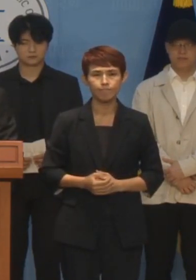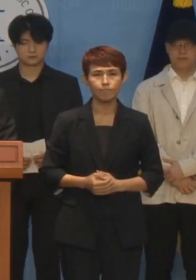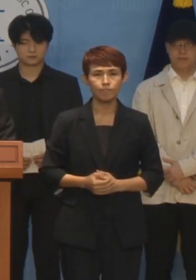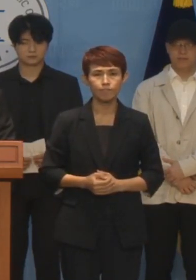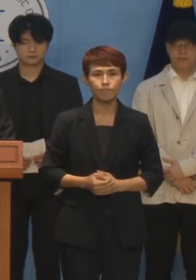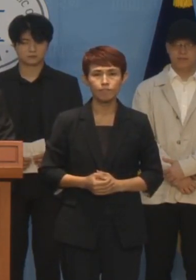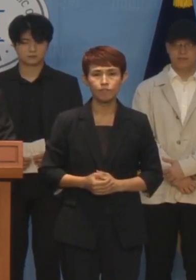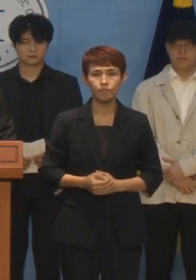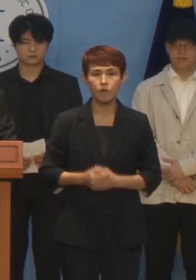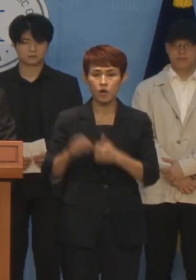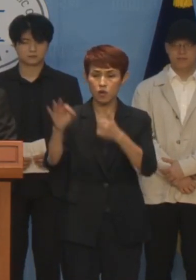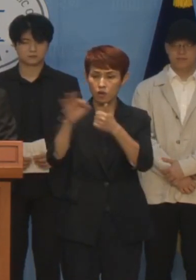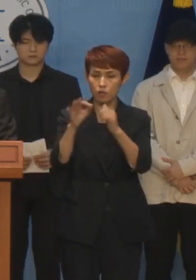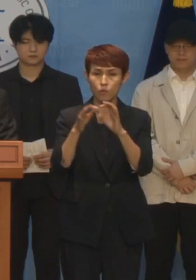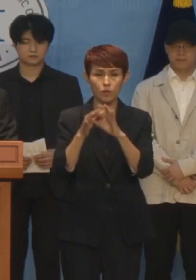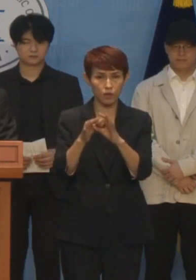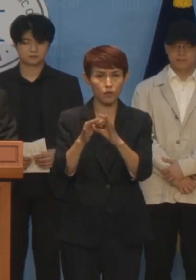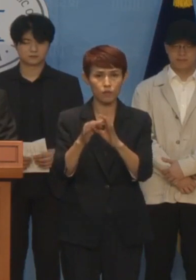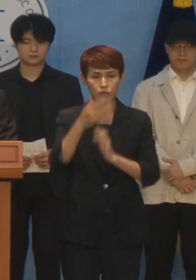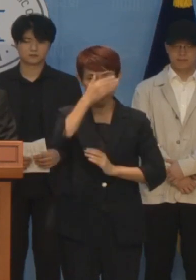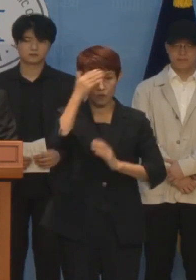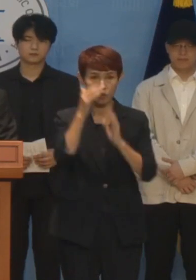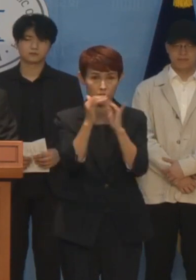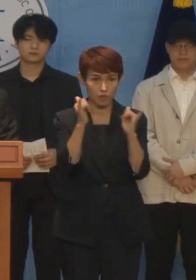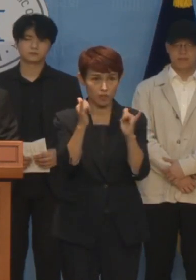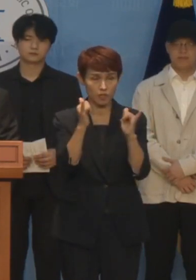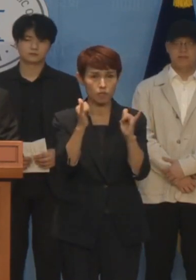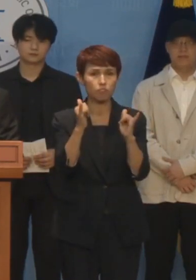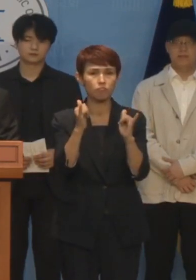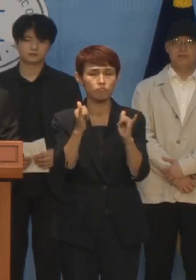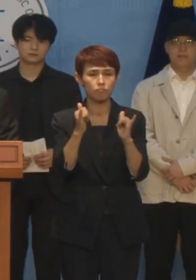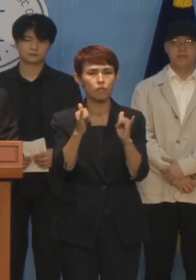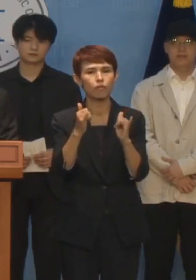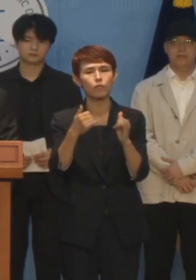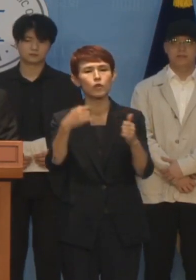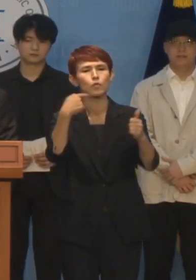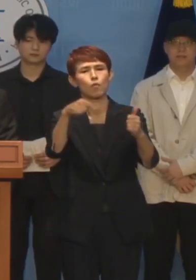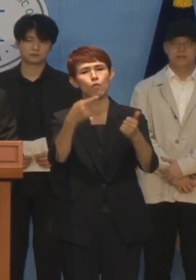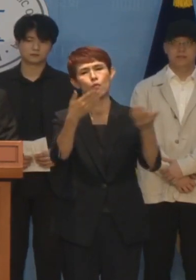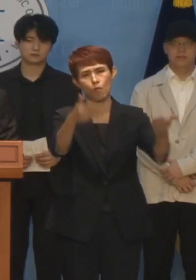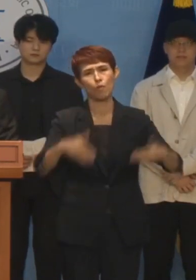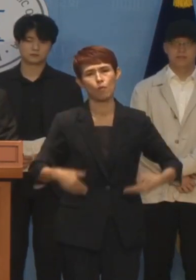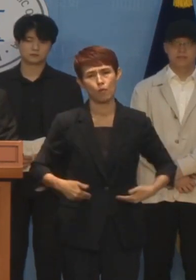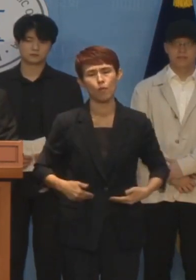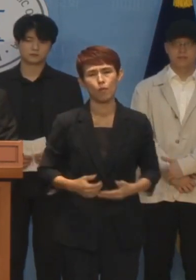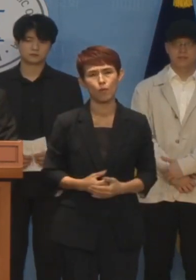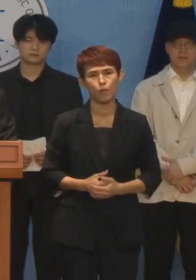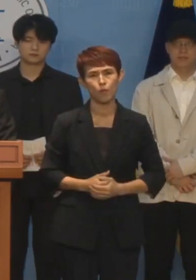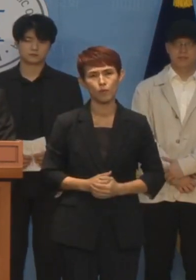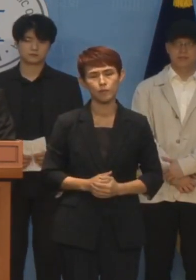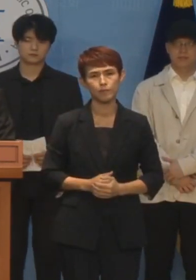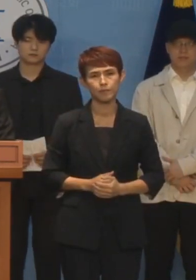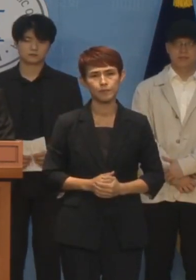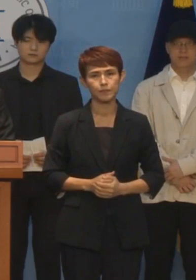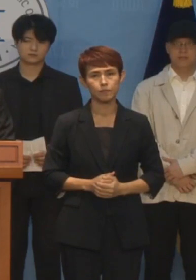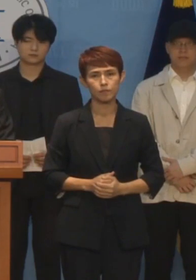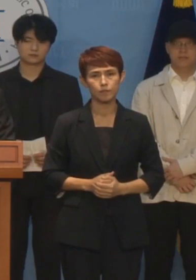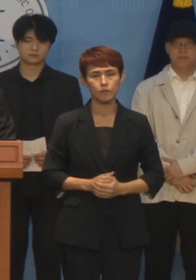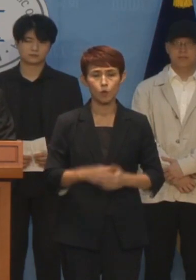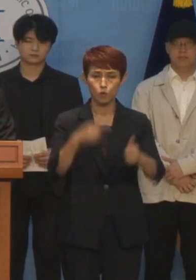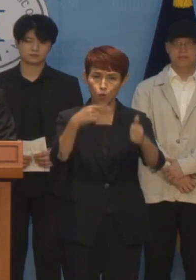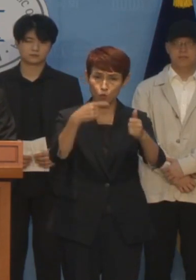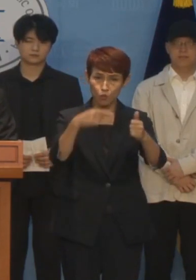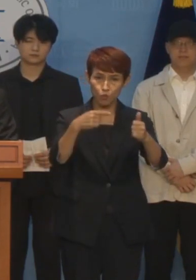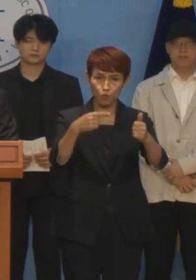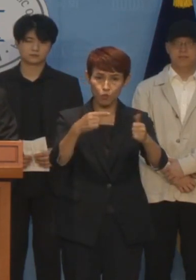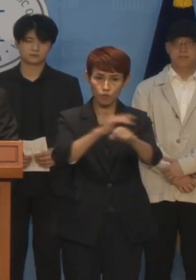또한 연금에 대해 청년들에게 와닿을 수 있는 교육을 진행할 필요가 있다고 생각합니다. 올바른 교육을